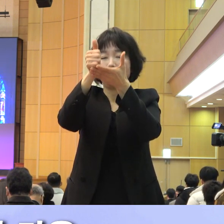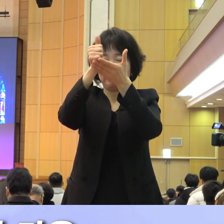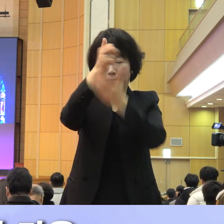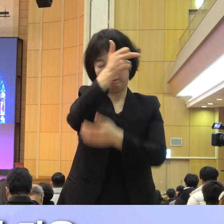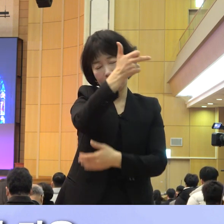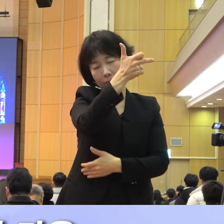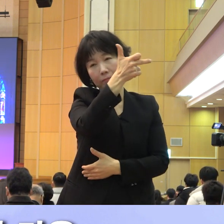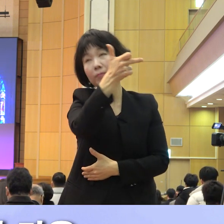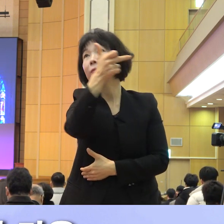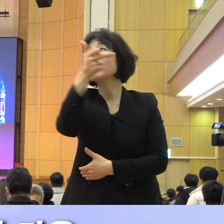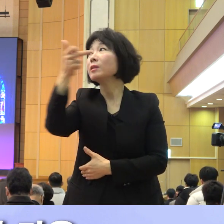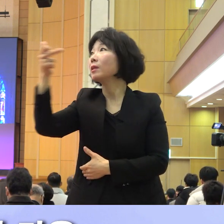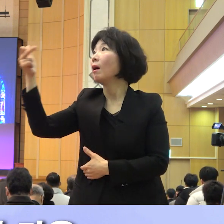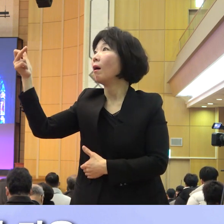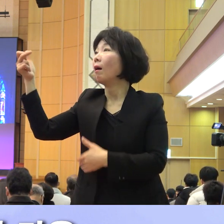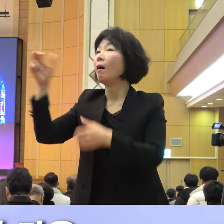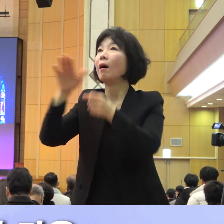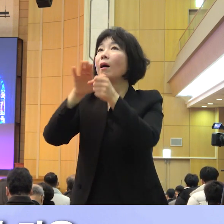크신 사랑,